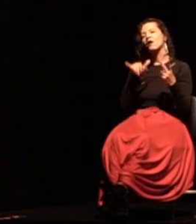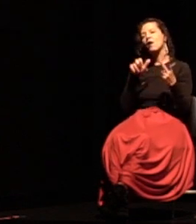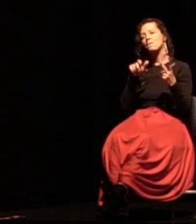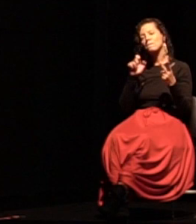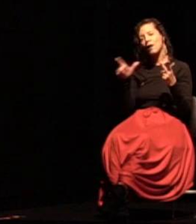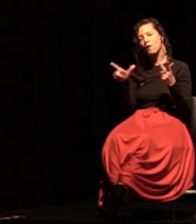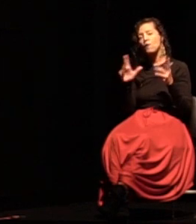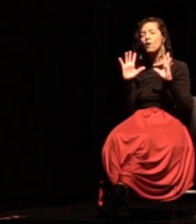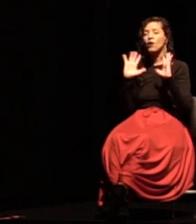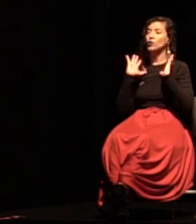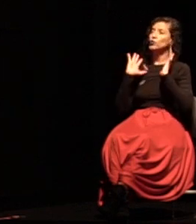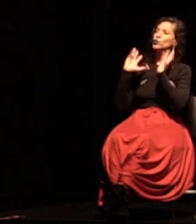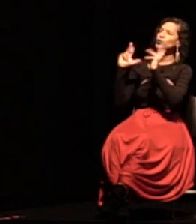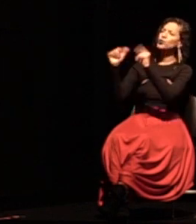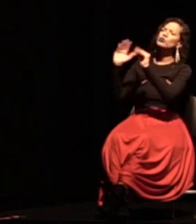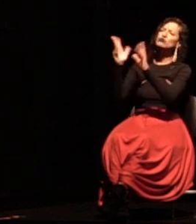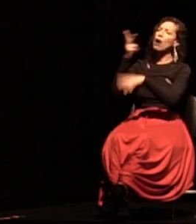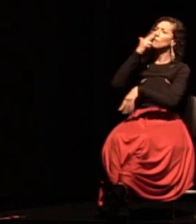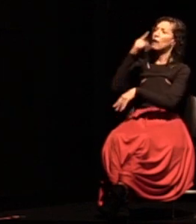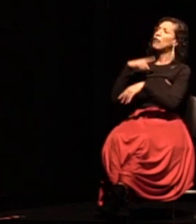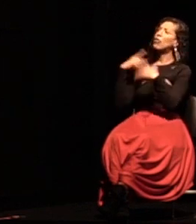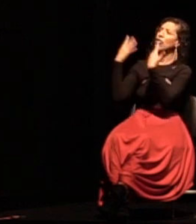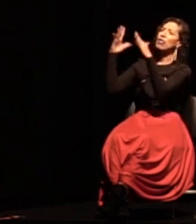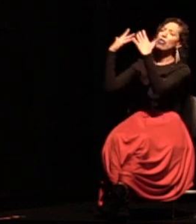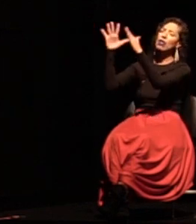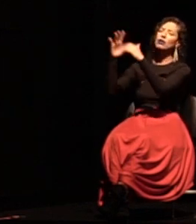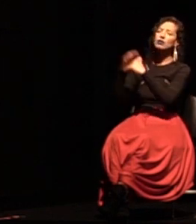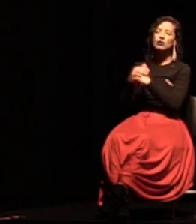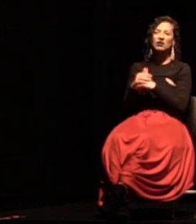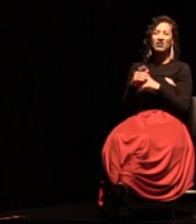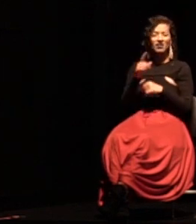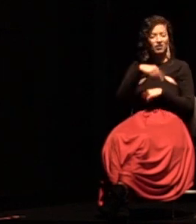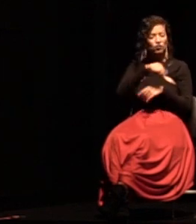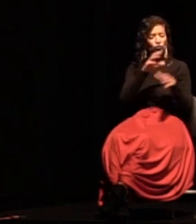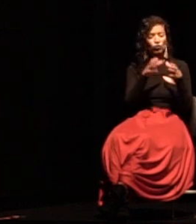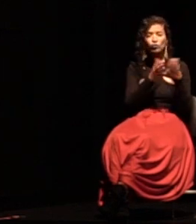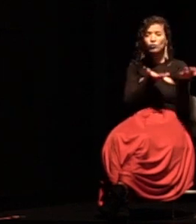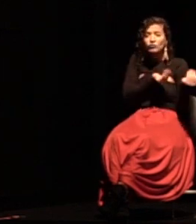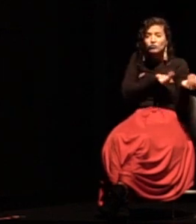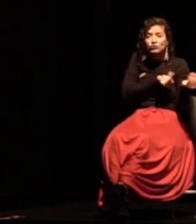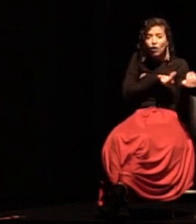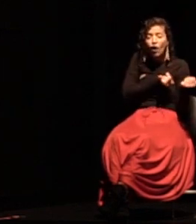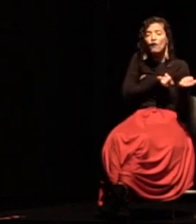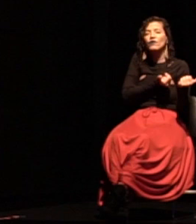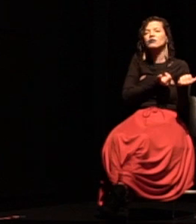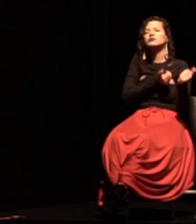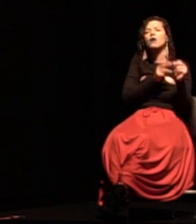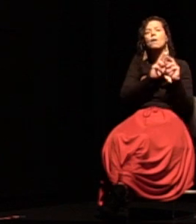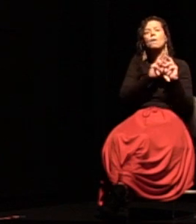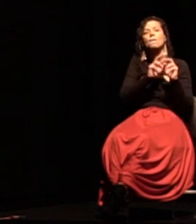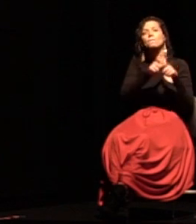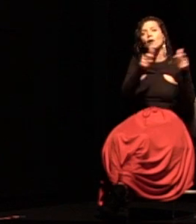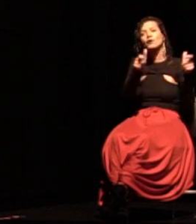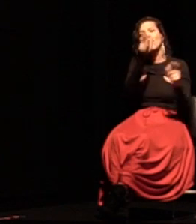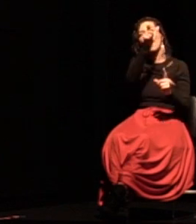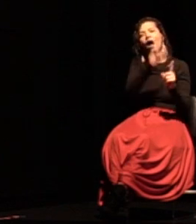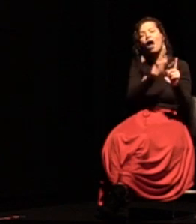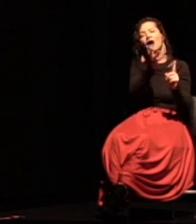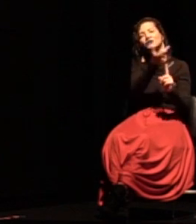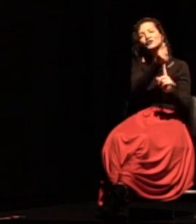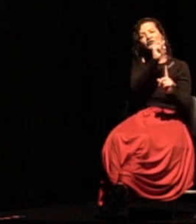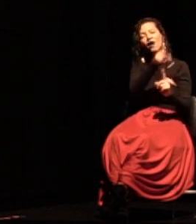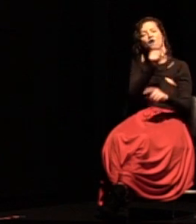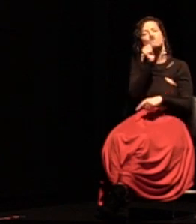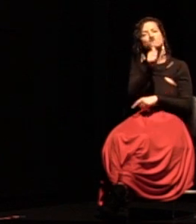mundo cheio de medalhas. Aí tinha aquele grupinho de artistas jovens, na maioria mulheres, né, e